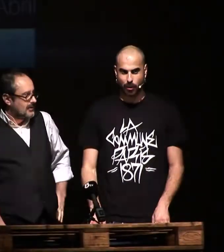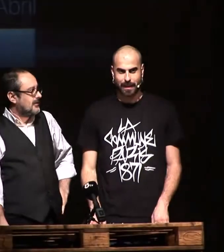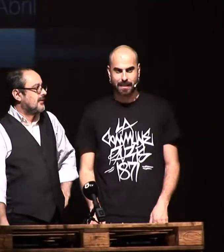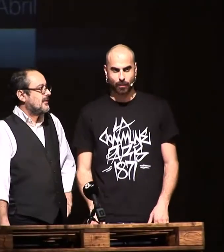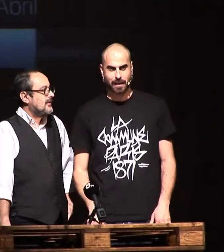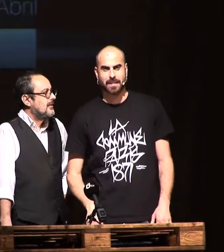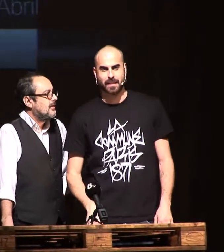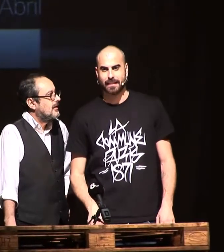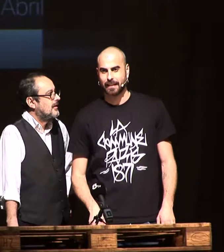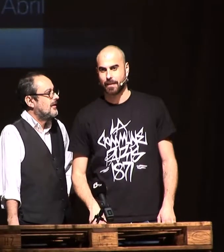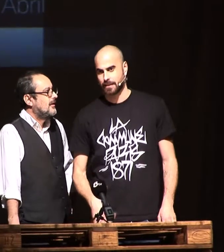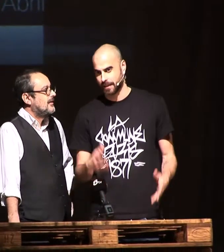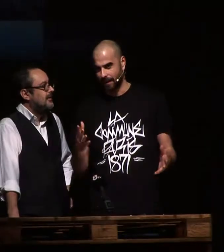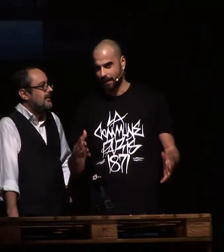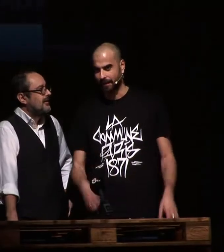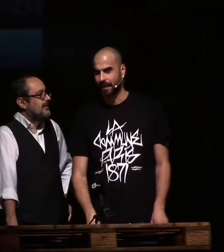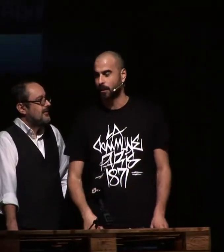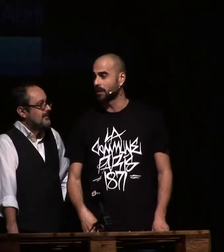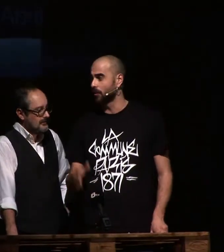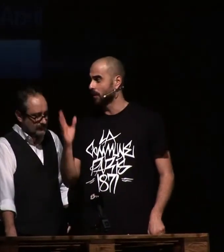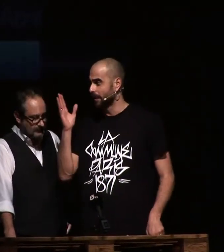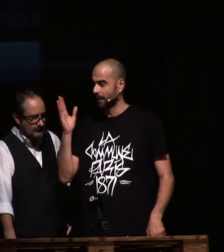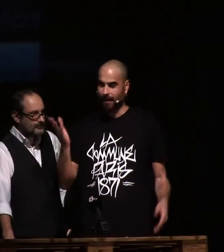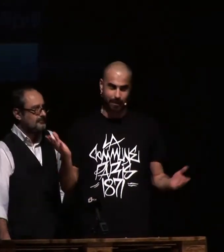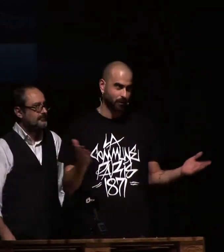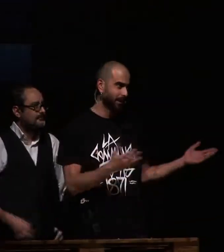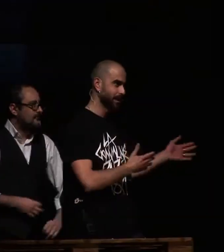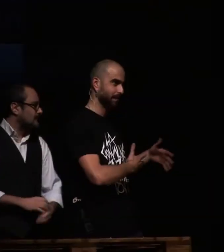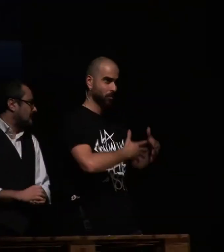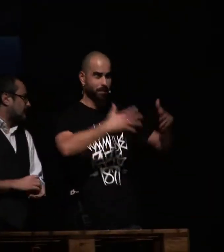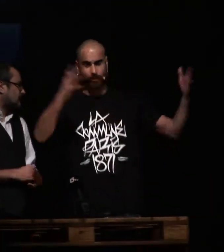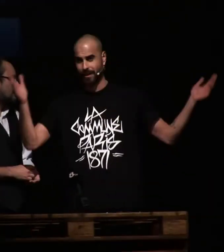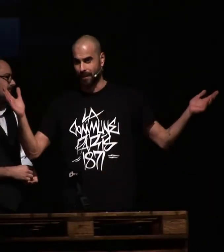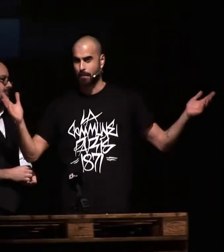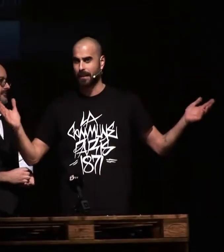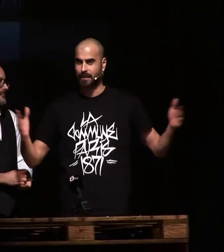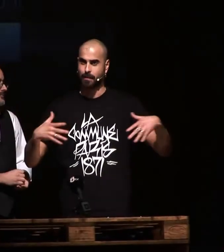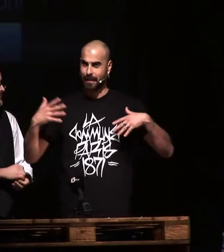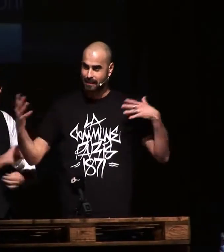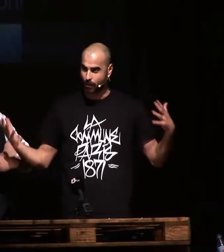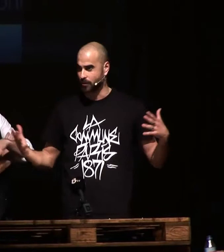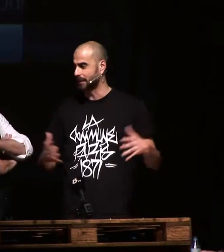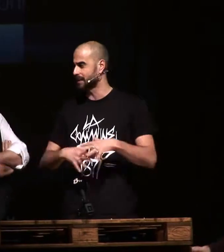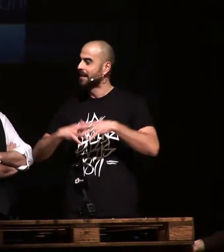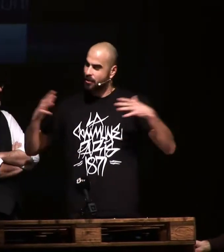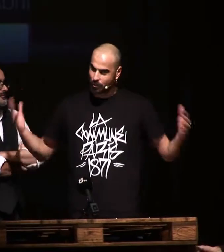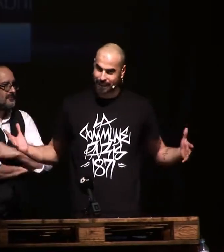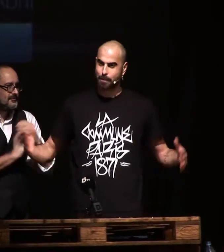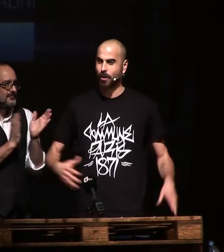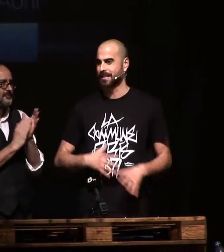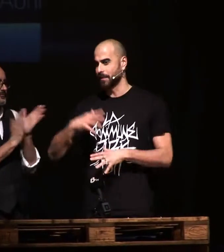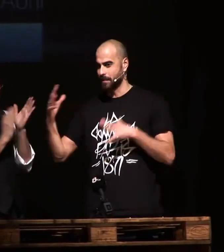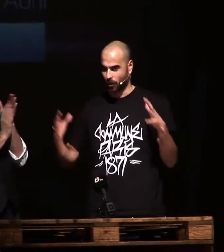Una mica més il·luminats, ara una mica menys inquietant que abans. Reiterar la salutació i l'agraïment a tota la gent que està fent possible això d'entre bambalines, perquè ja sabeu que nosaltres